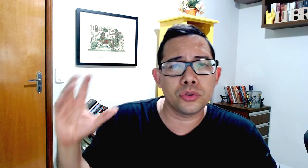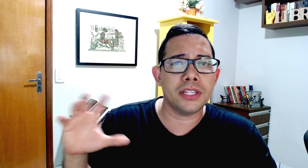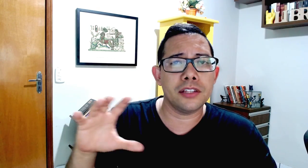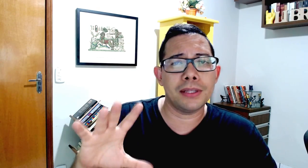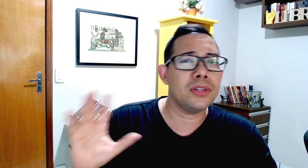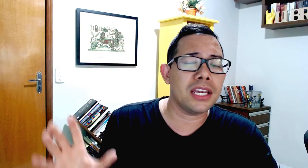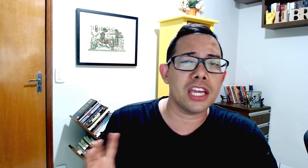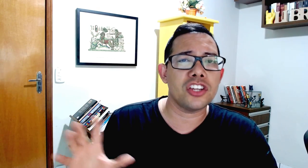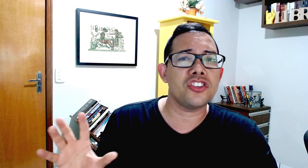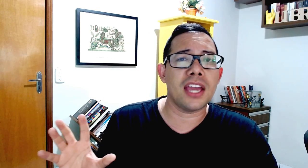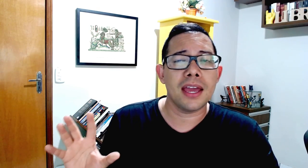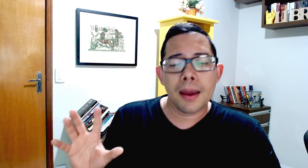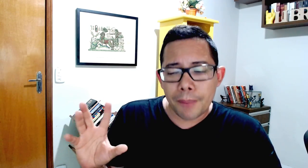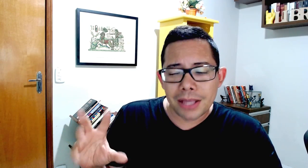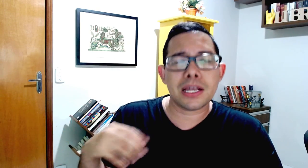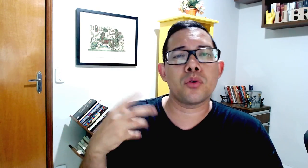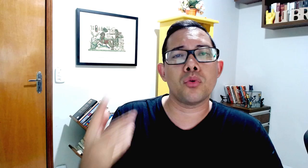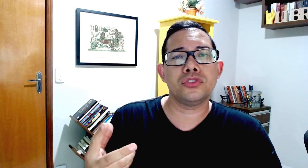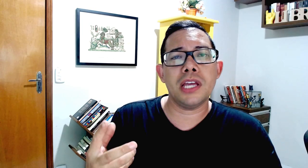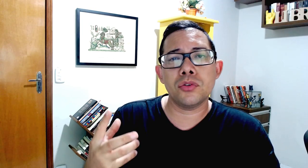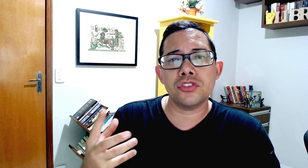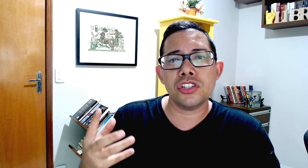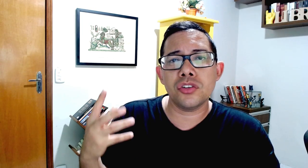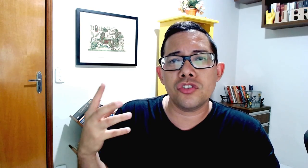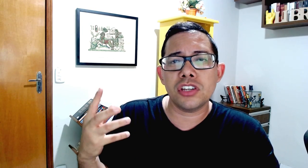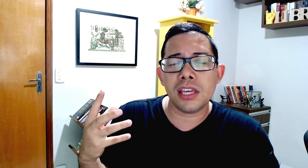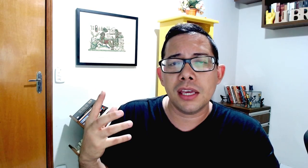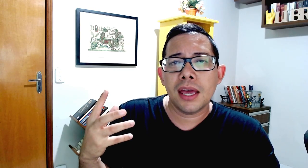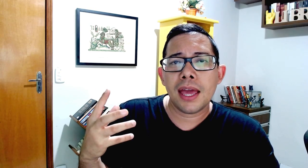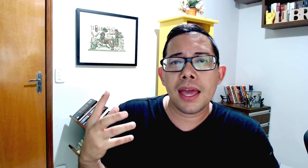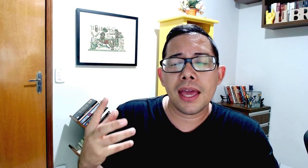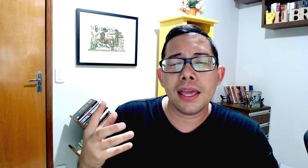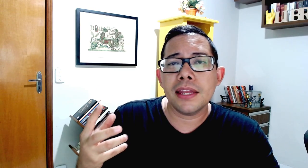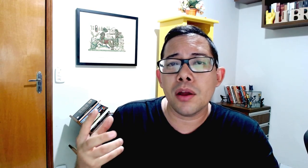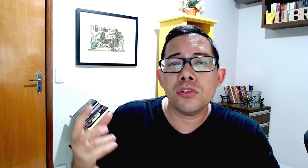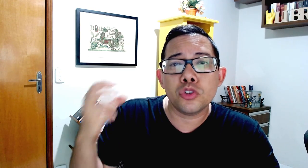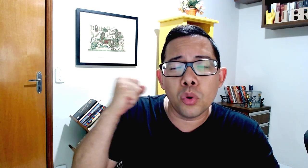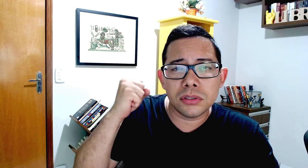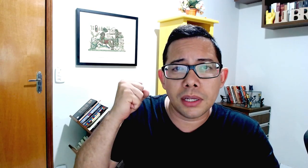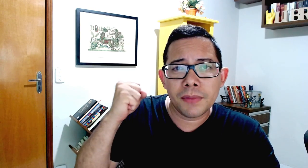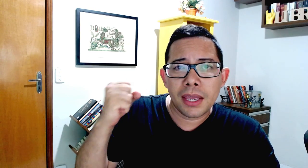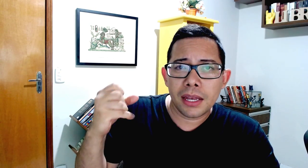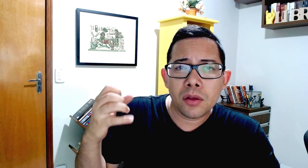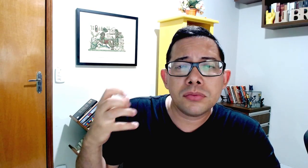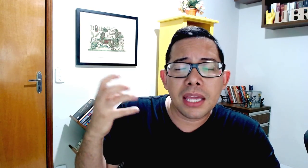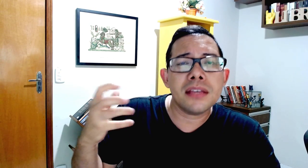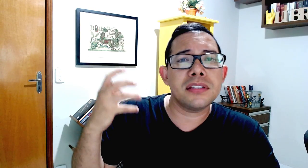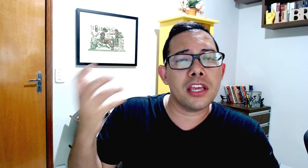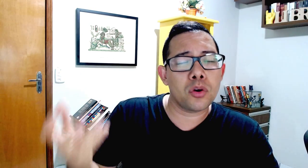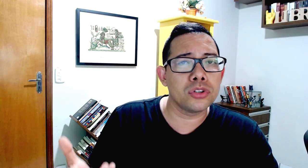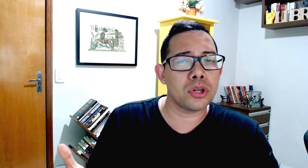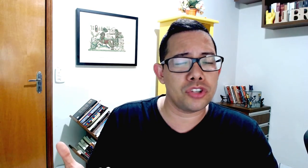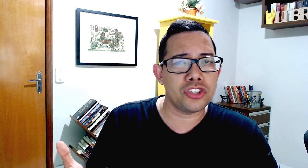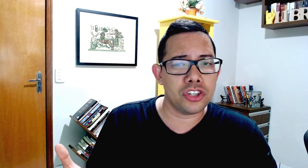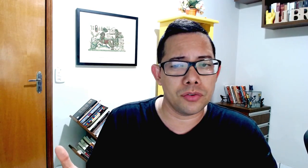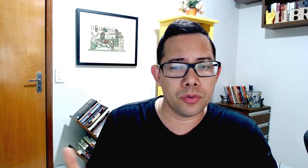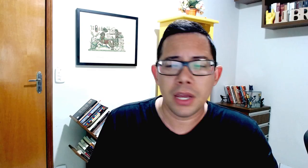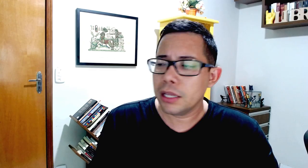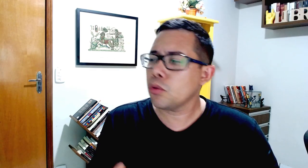níveis de surdez mas o que é a passar o conceito do sentido de que ele não escuta ele não tem esse recurso auditivo